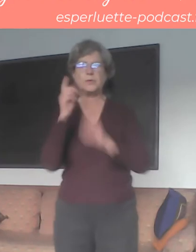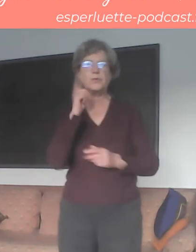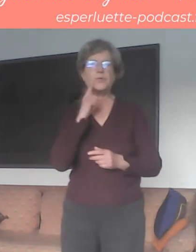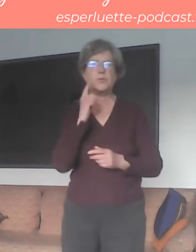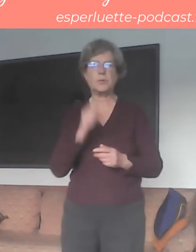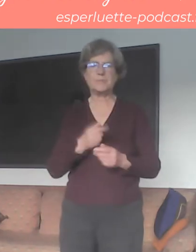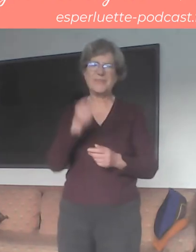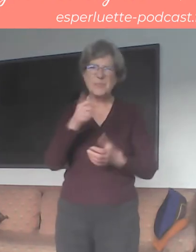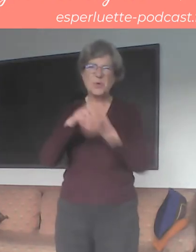suis plus sortie.